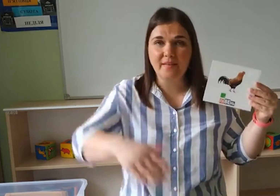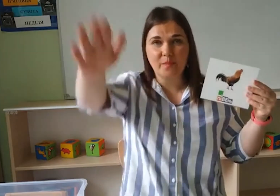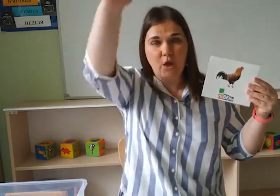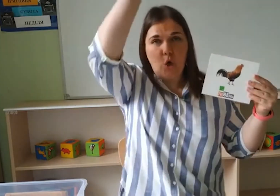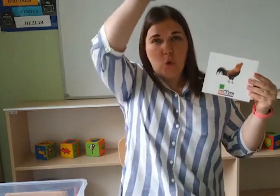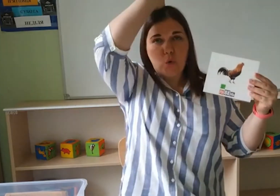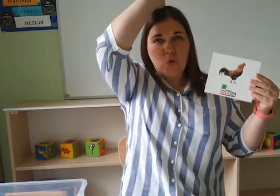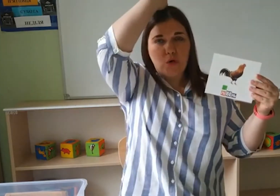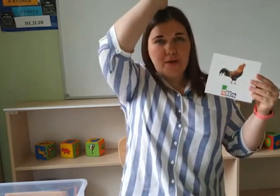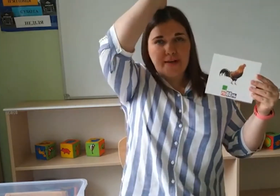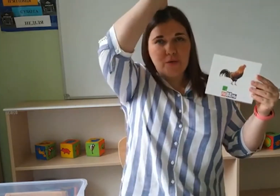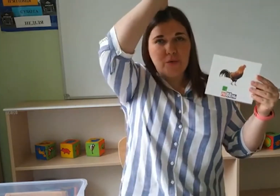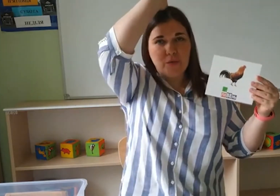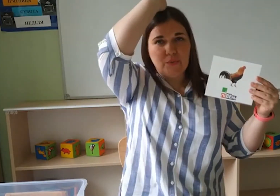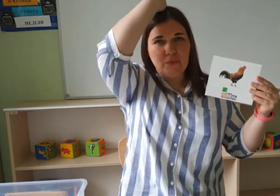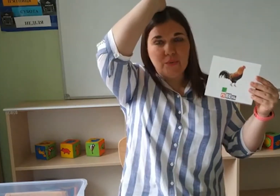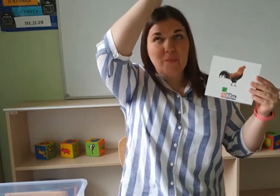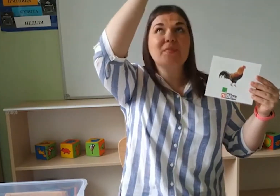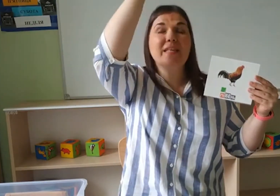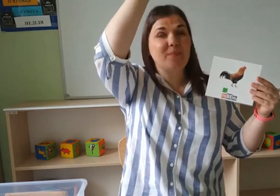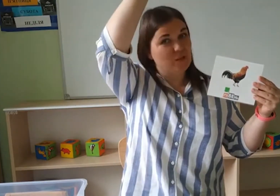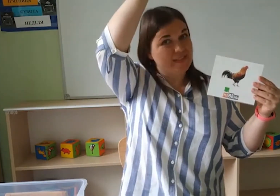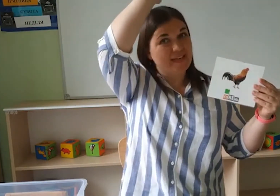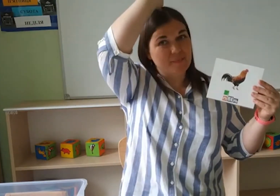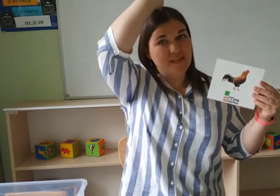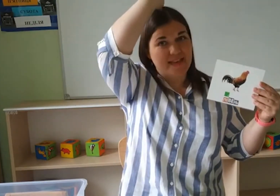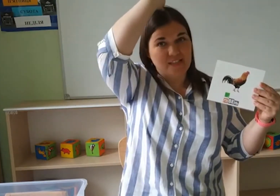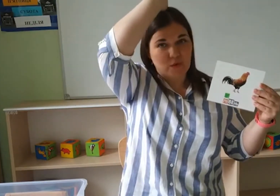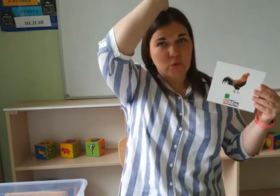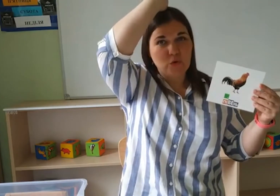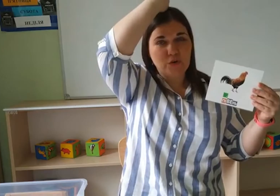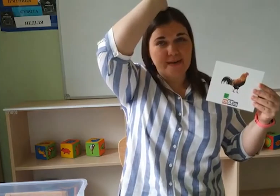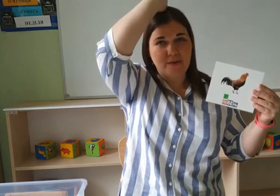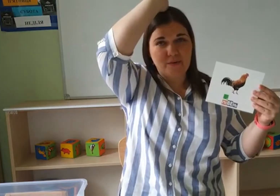Півень. Ку-ка-ку. Нібито це грибінець. Ку-ка-ку.